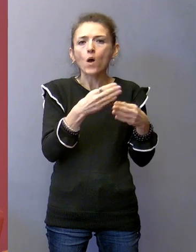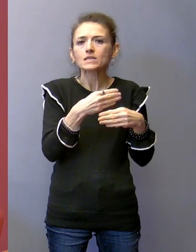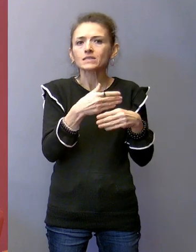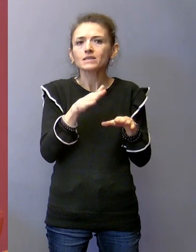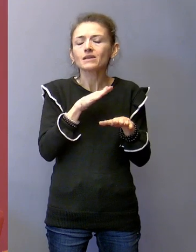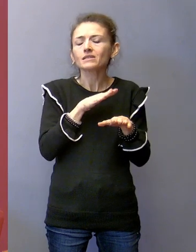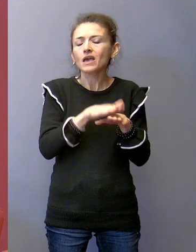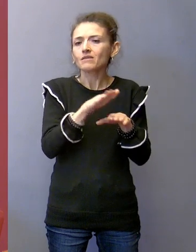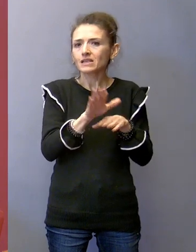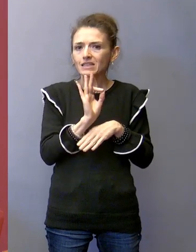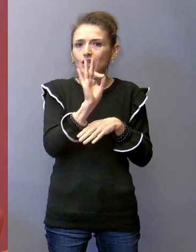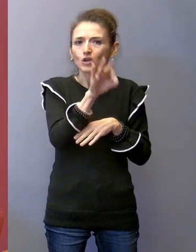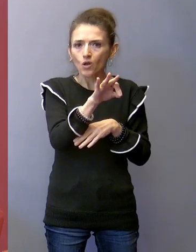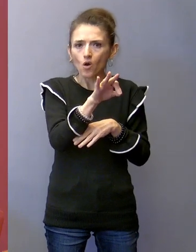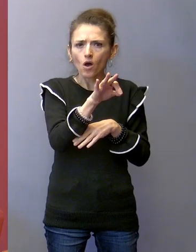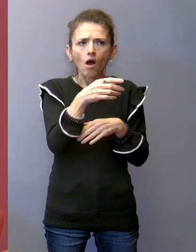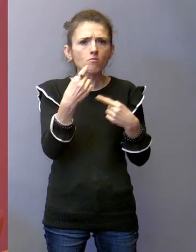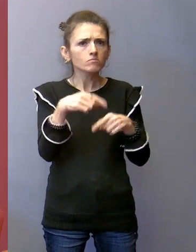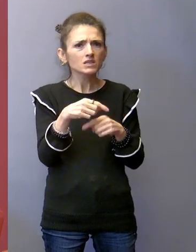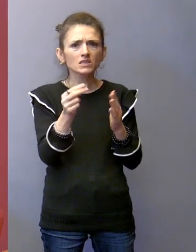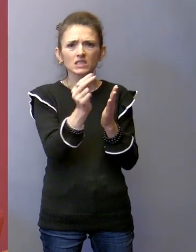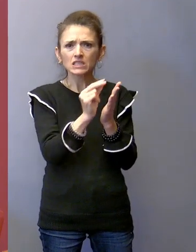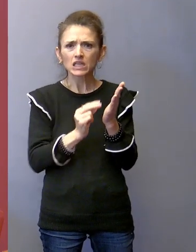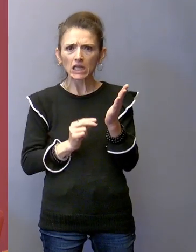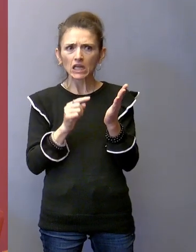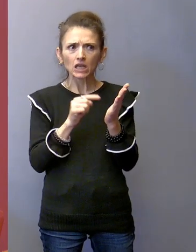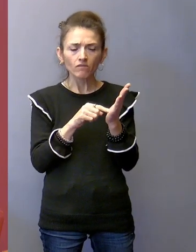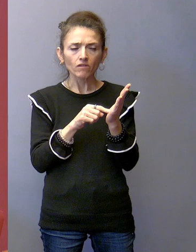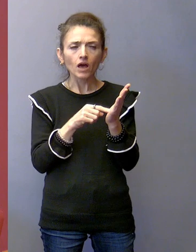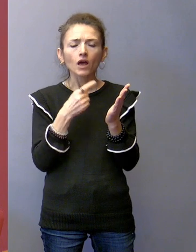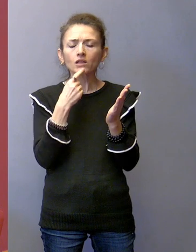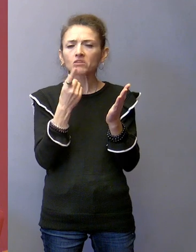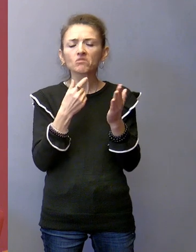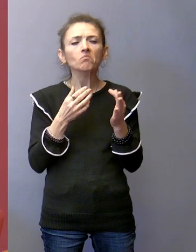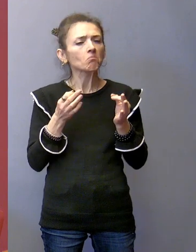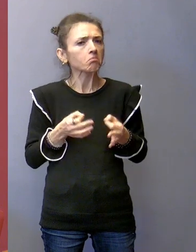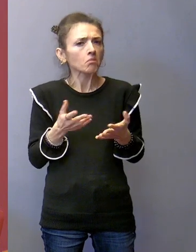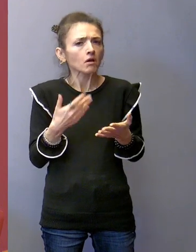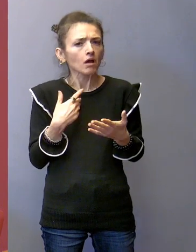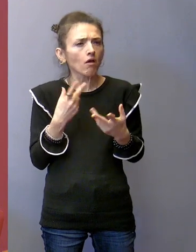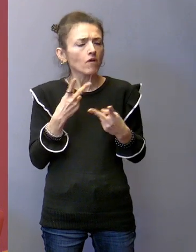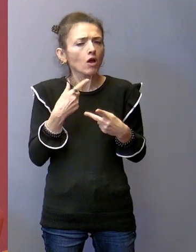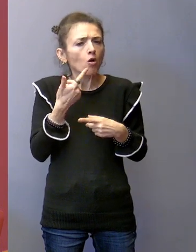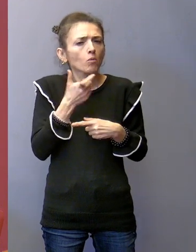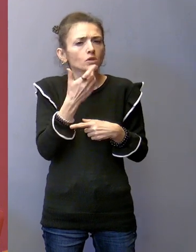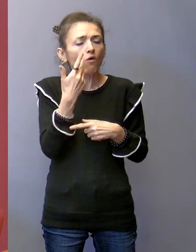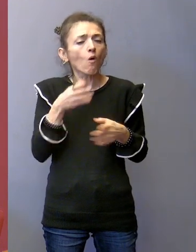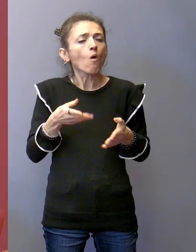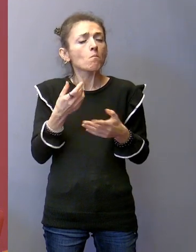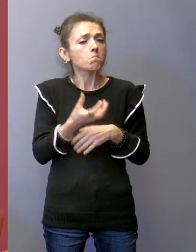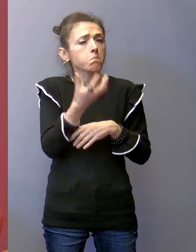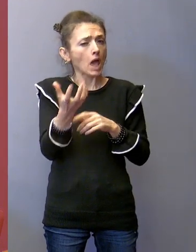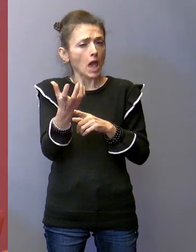ammettere nero su bianco e questa importante è fatta proprio per valorizzare quel bene che è stato da poco